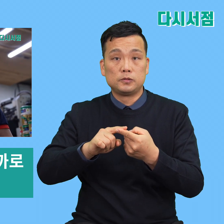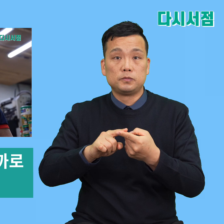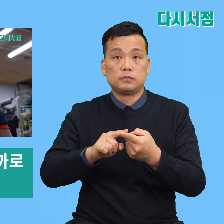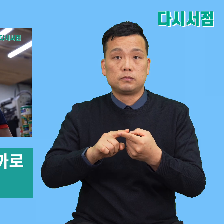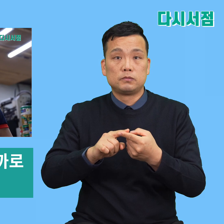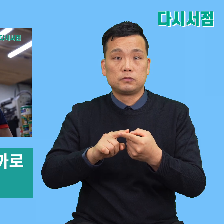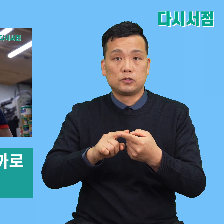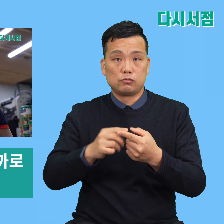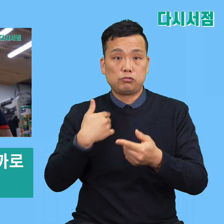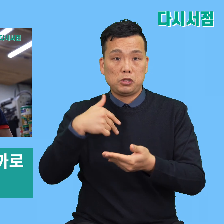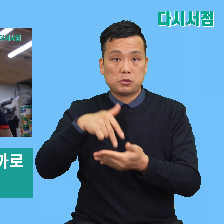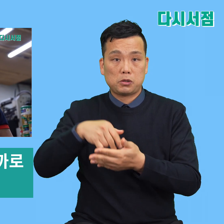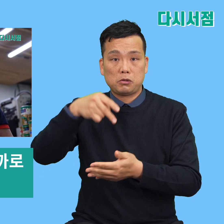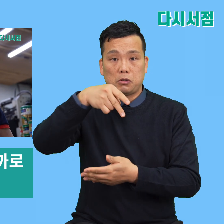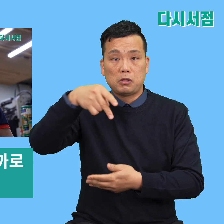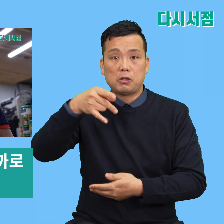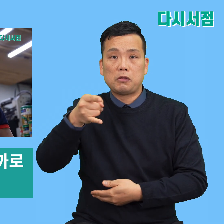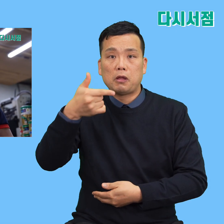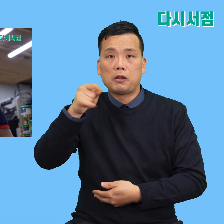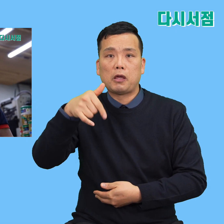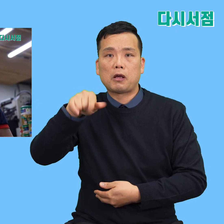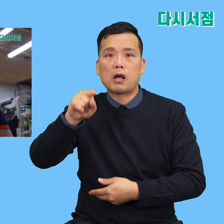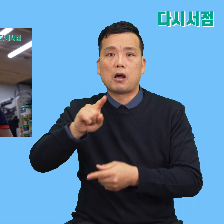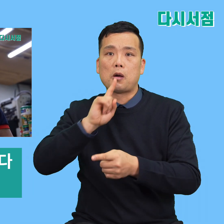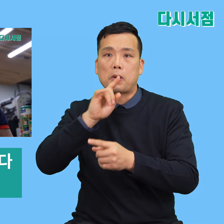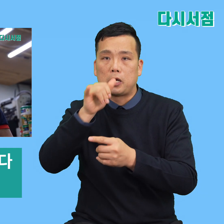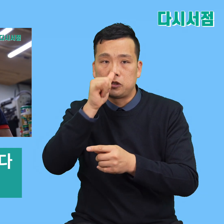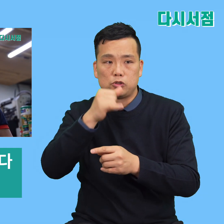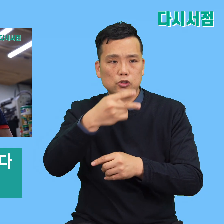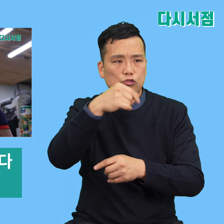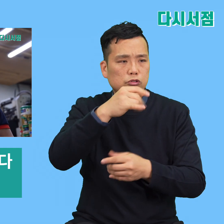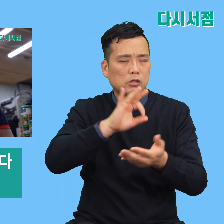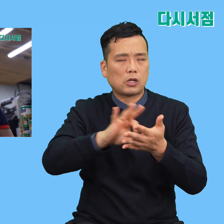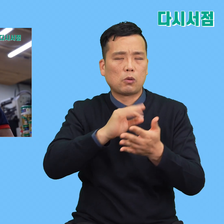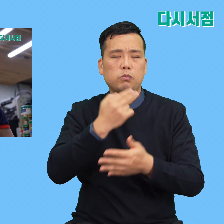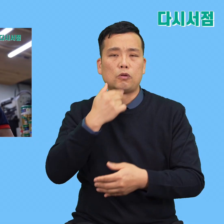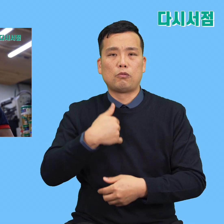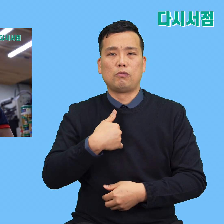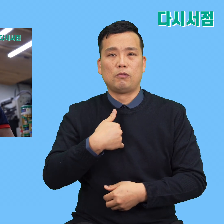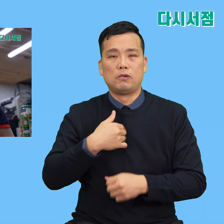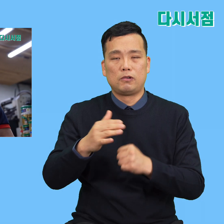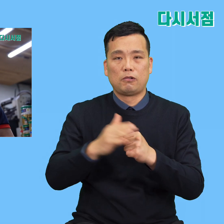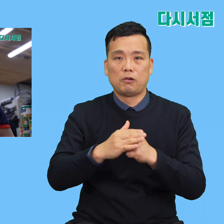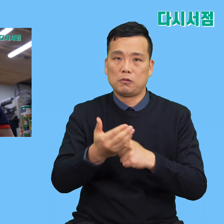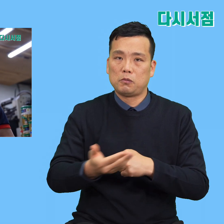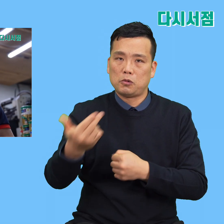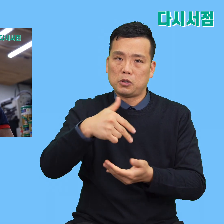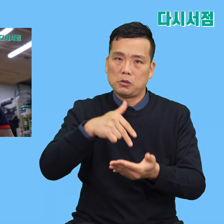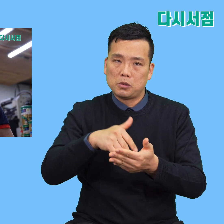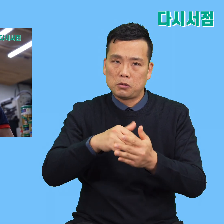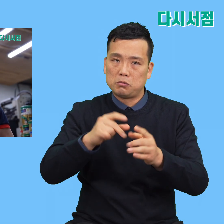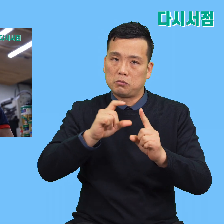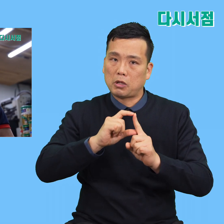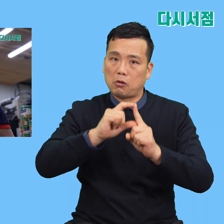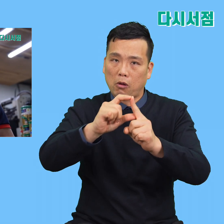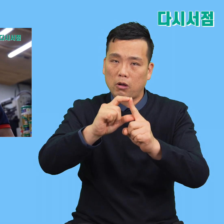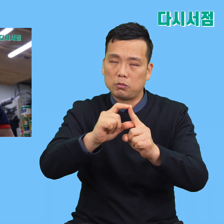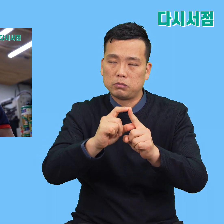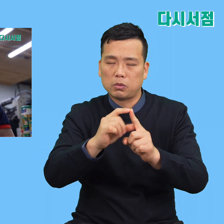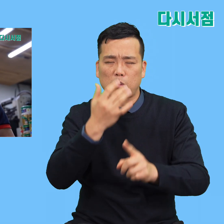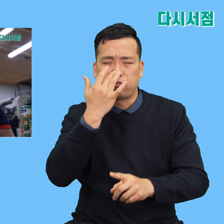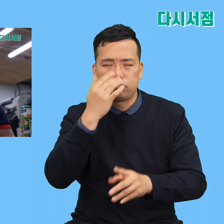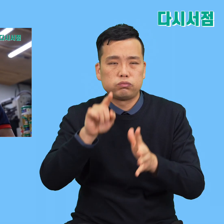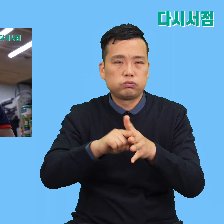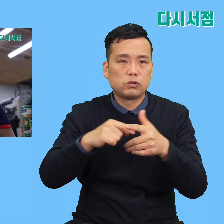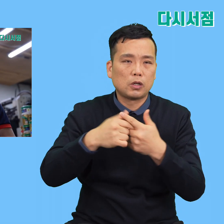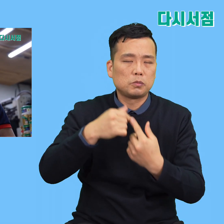그러니까 우리는 세네가로 이렇게 얘기하지 책 두께가 얼마요 이렇게 이제 얘기는 안 한다 이거죠. 그러니까 그 용어가 참